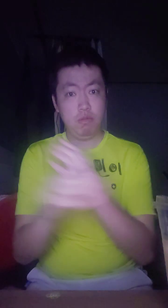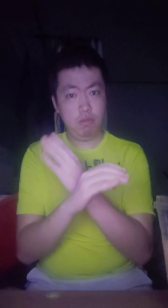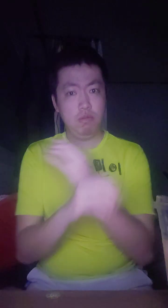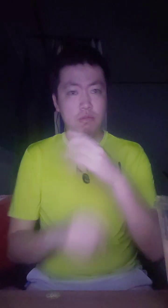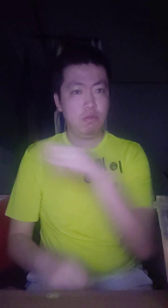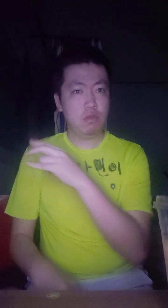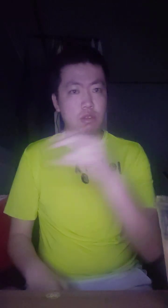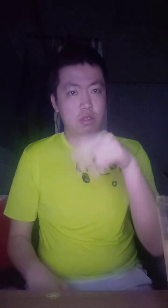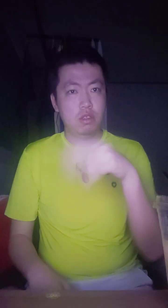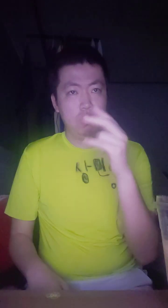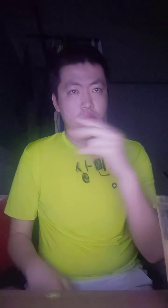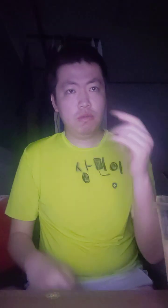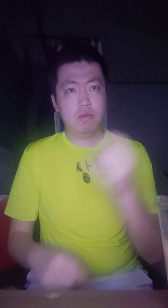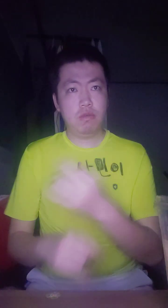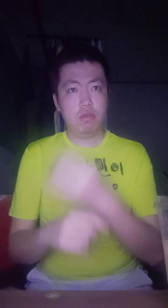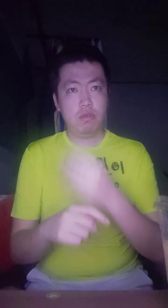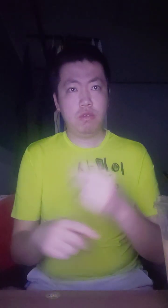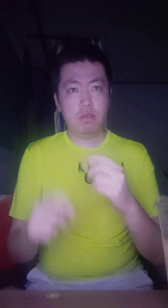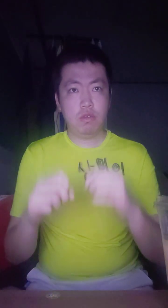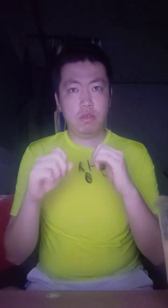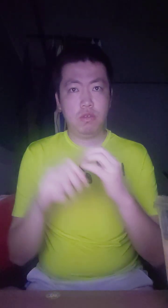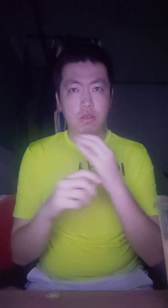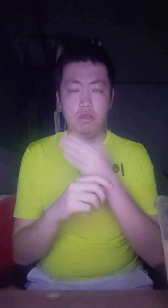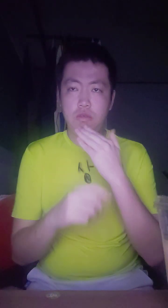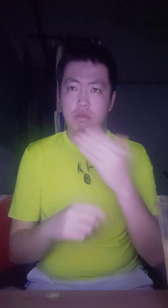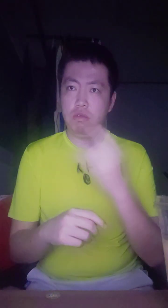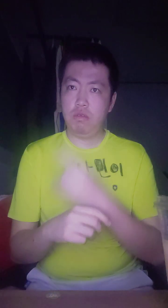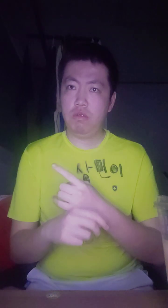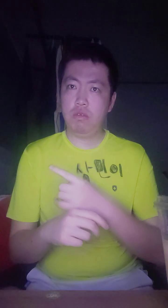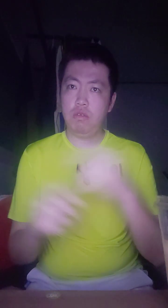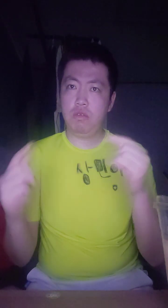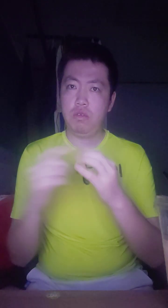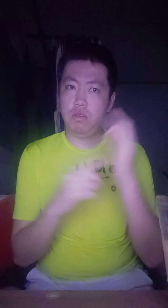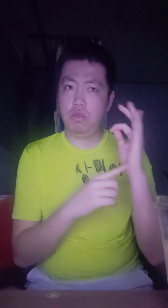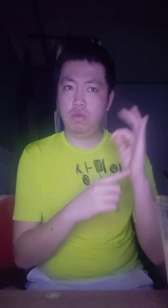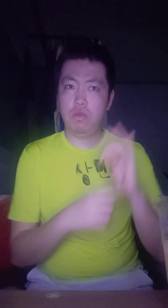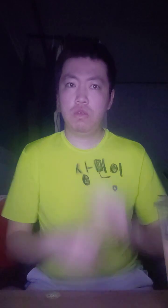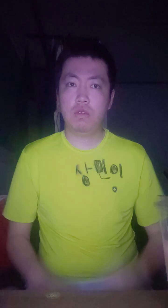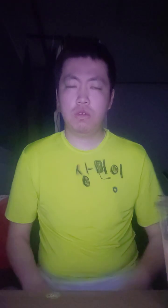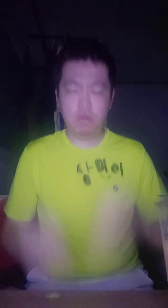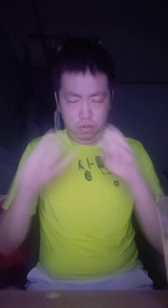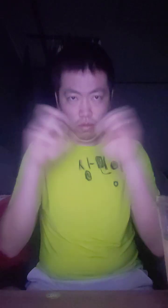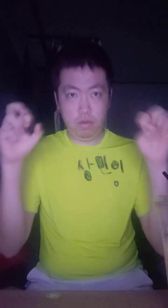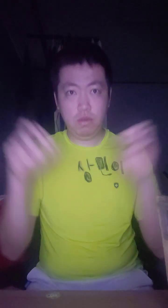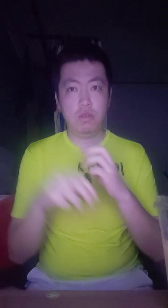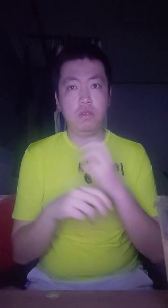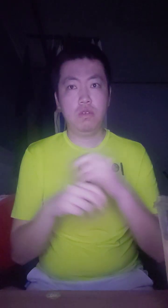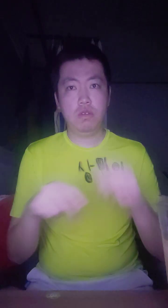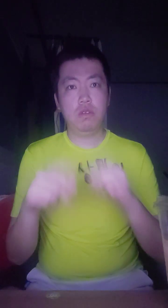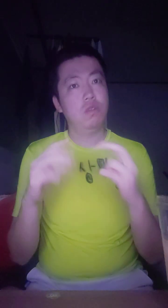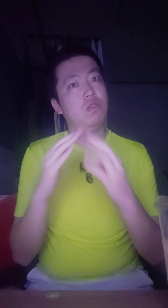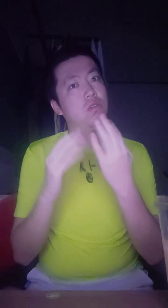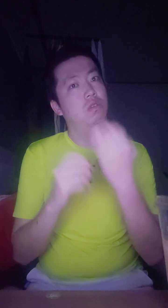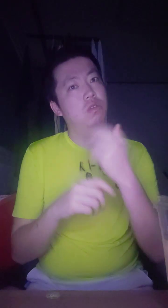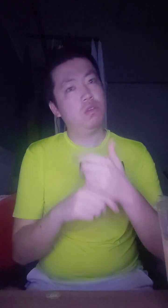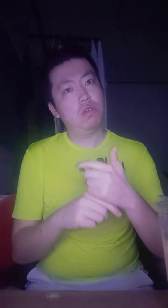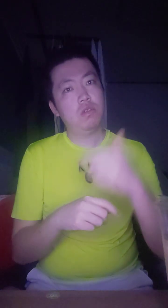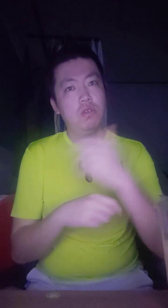되고 아무것도 안 되니 돈도 못 받고 그냥 손님한테 그냥 보냈죠. 정전 사태는 오후 3시 37분부터